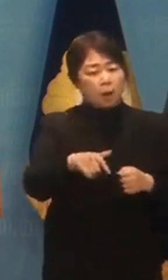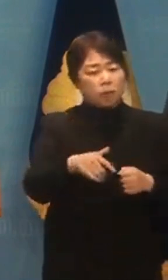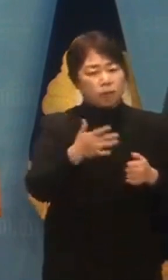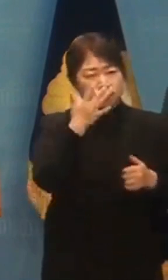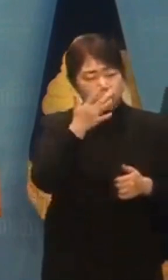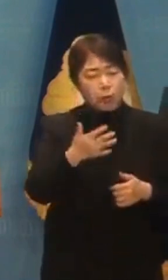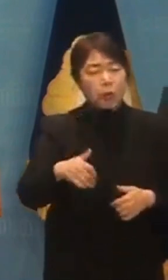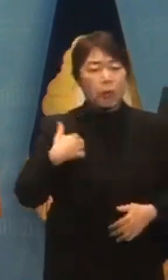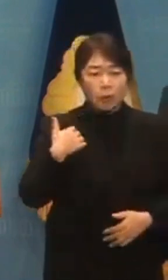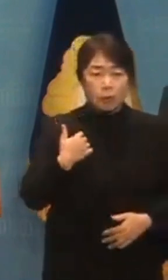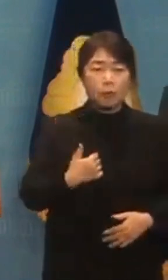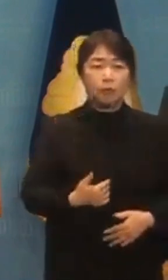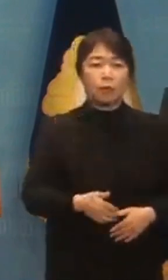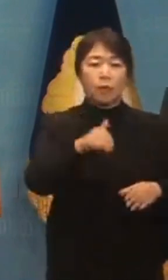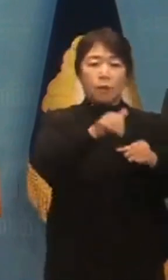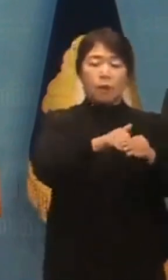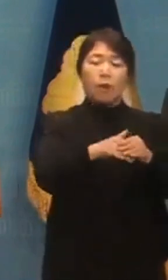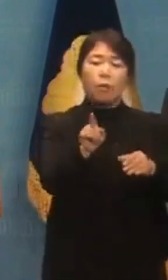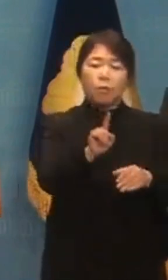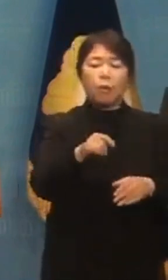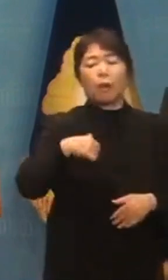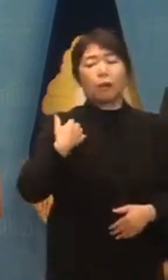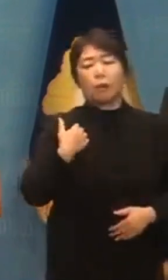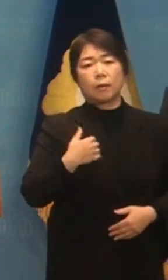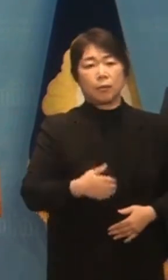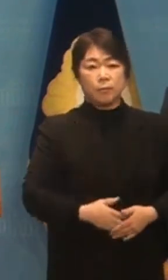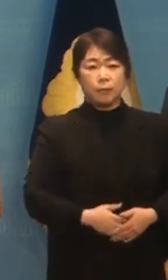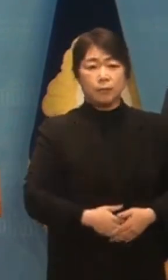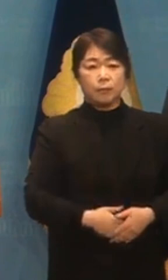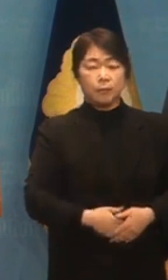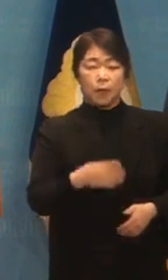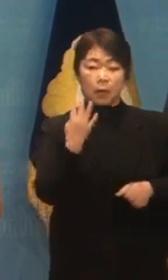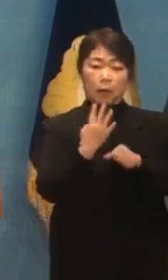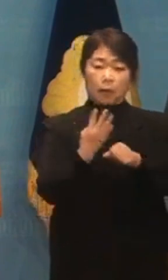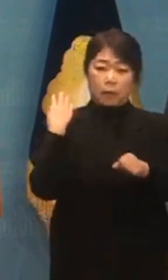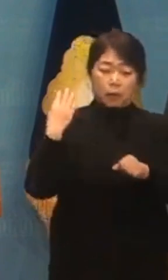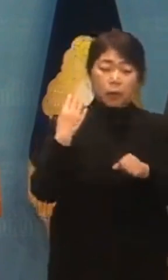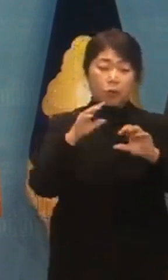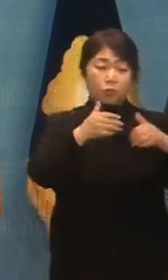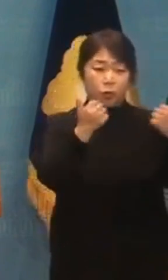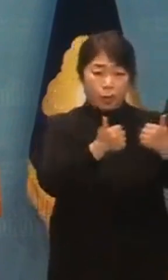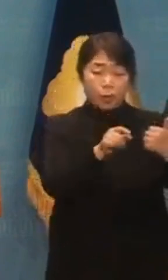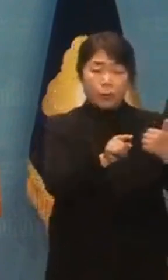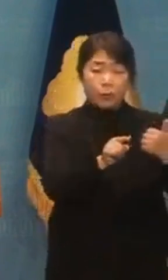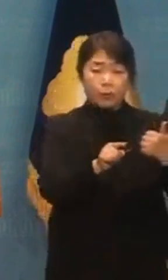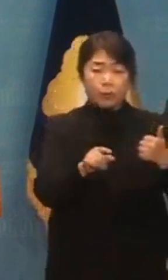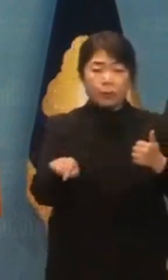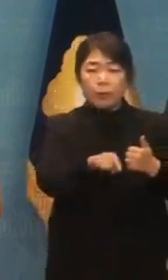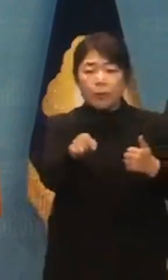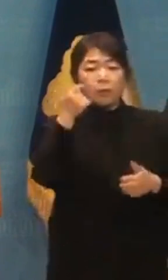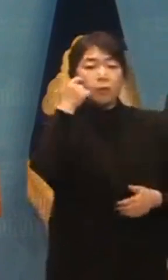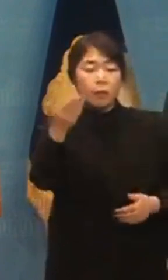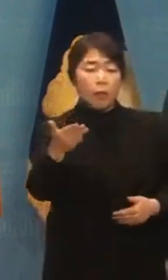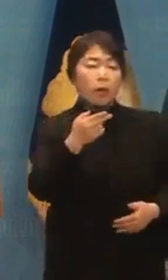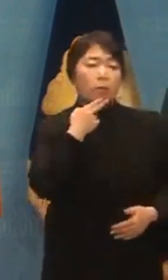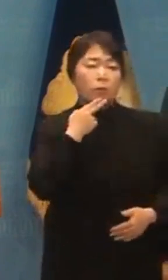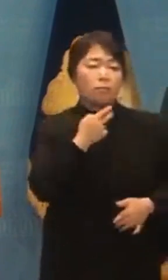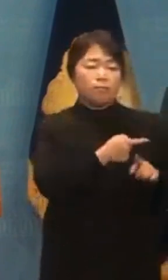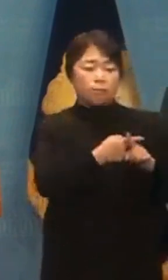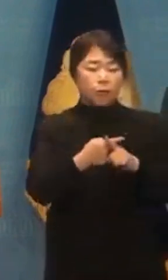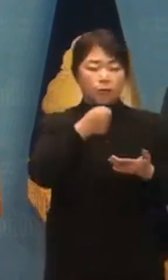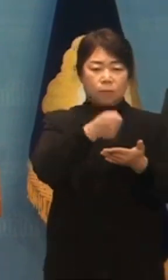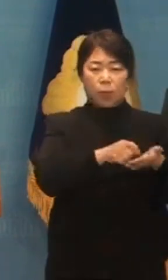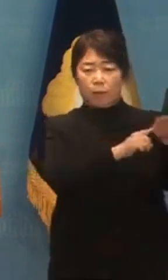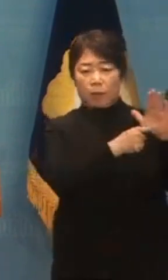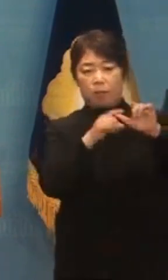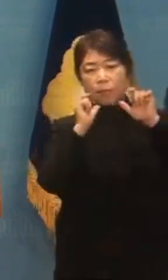있습니다. 4년 전 국회는 시일이 촉박하다는 이유로 지역 주민의 의사는 전혀 반영하지 않은